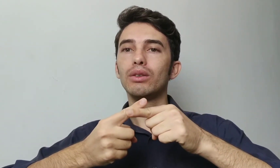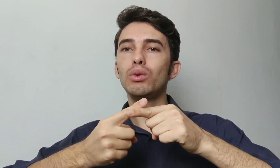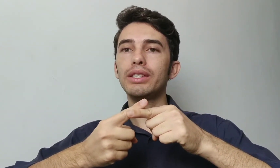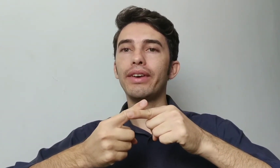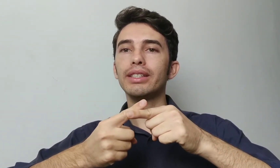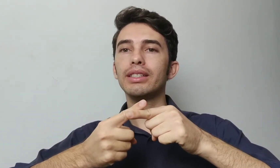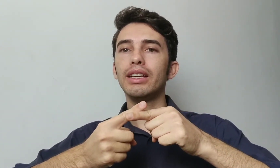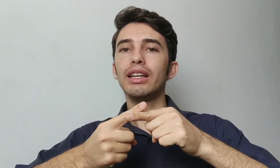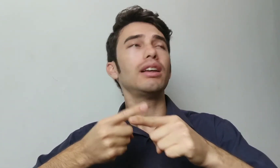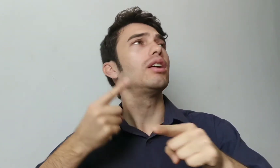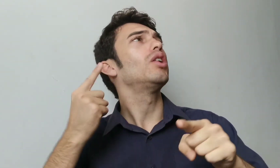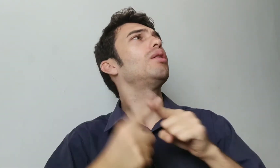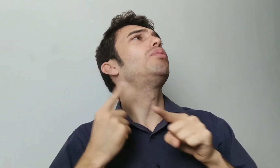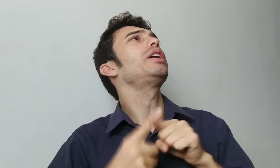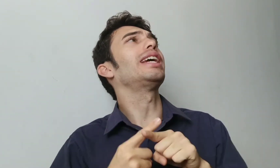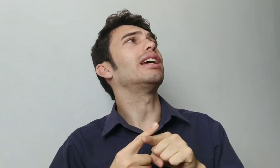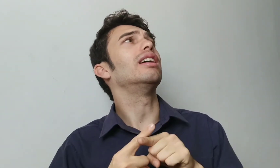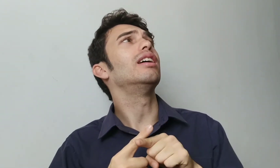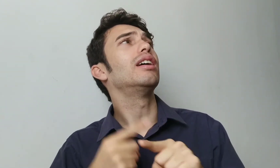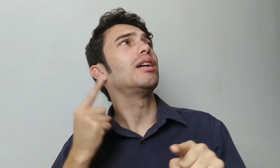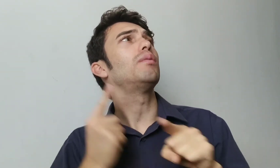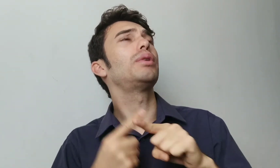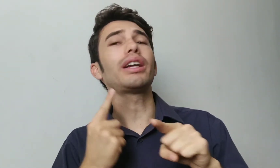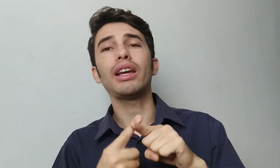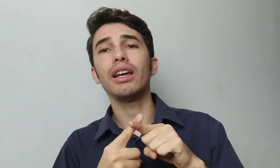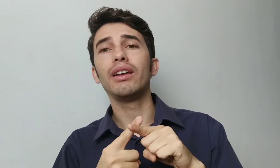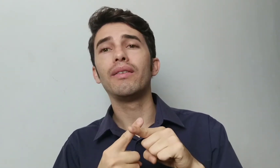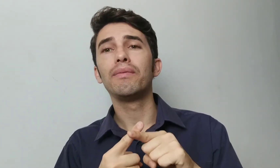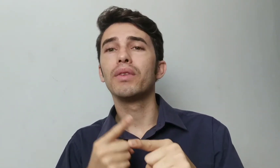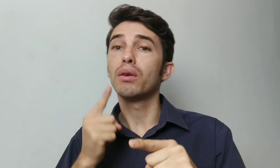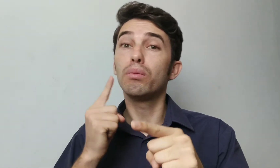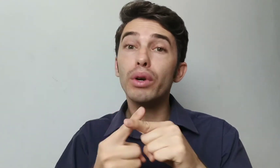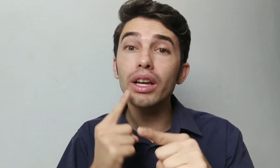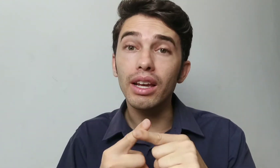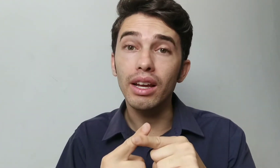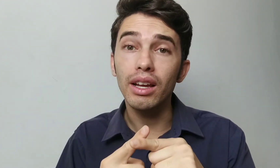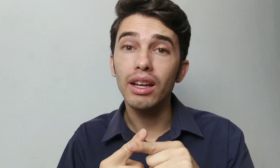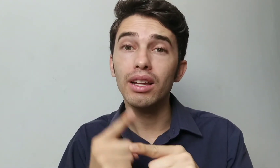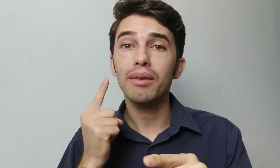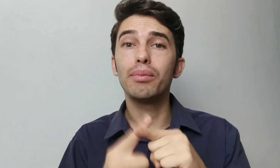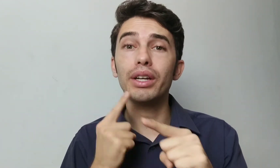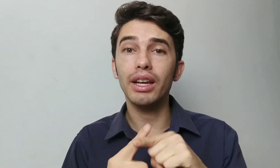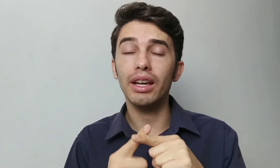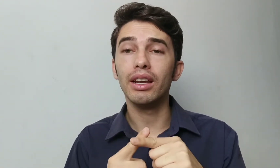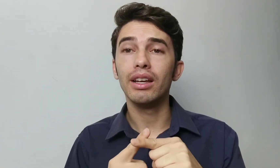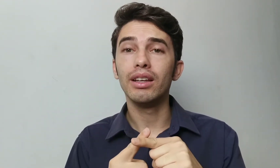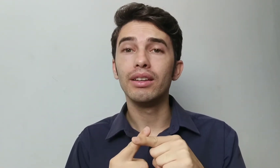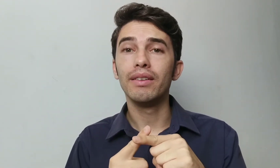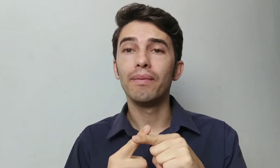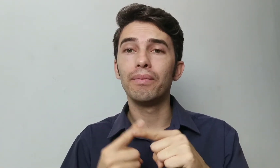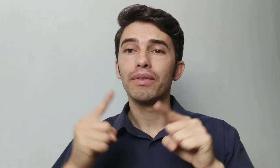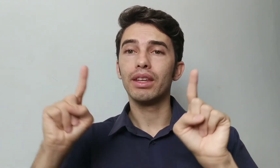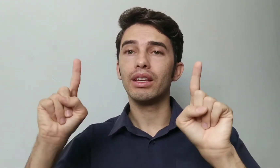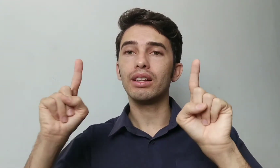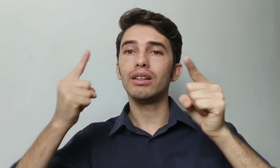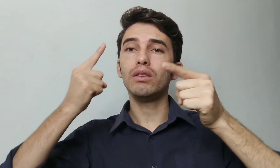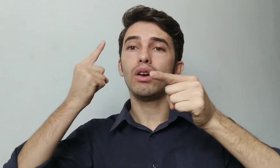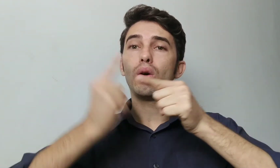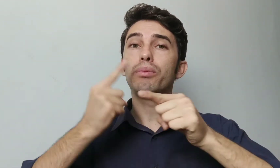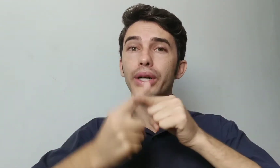2 vezes nele. Por quê? Por quê? Por quê? Por quê? Então, por